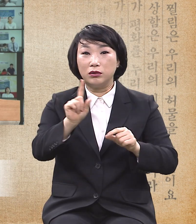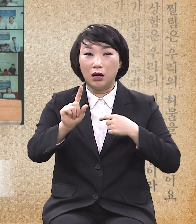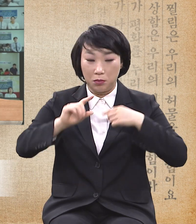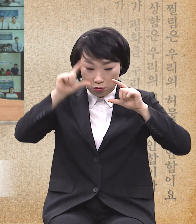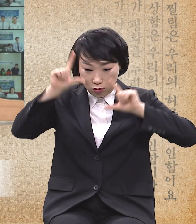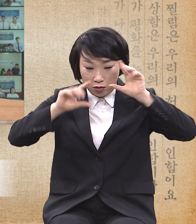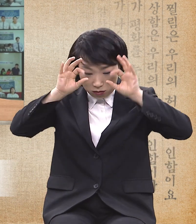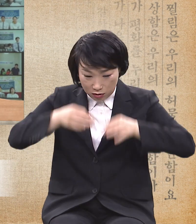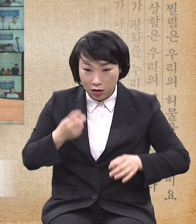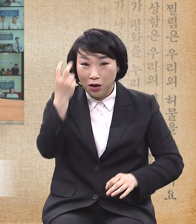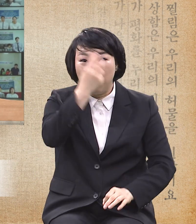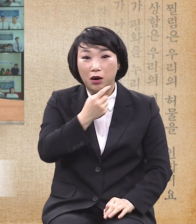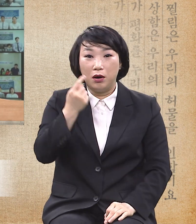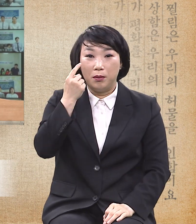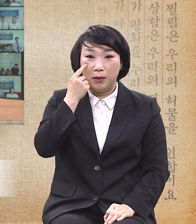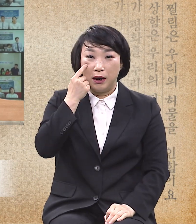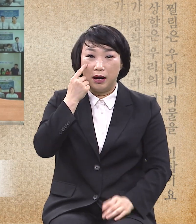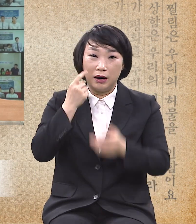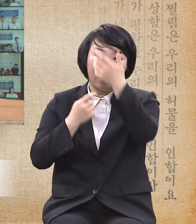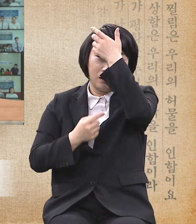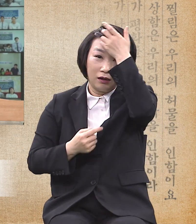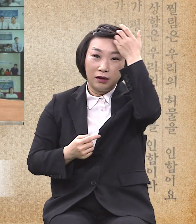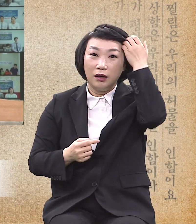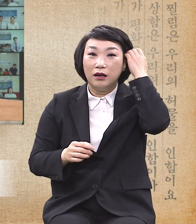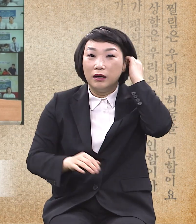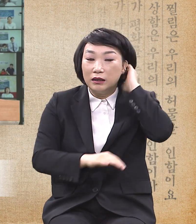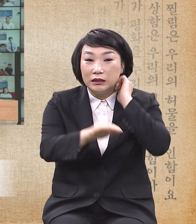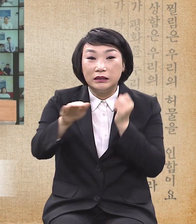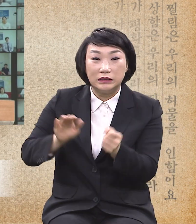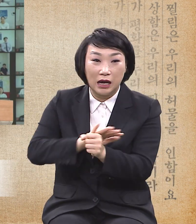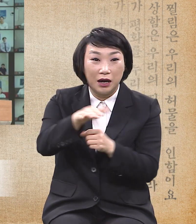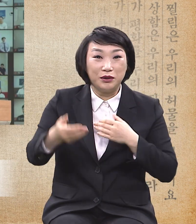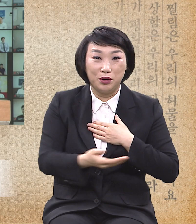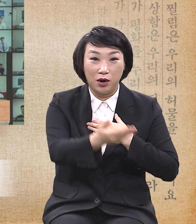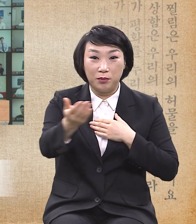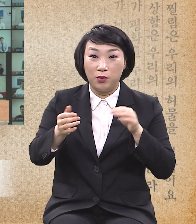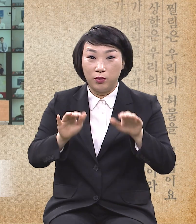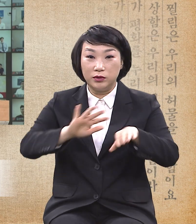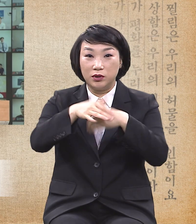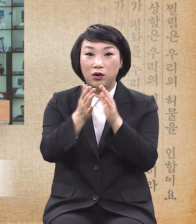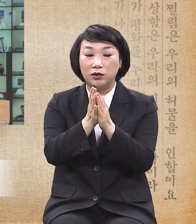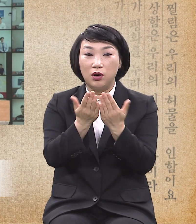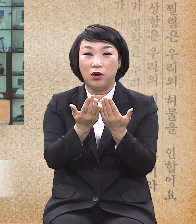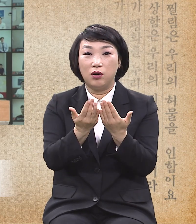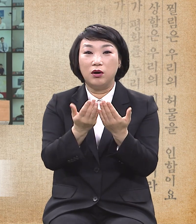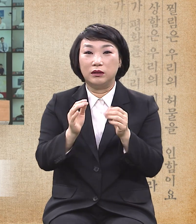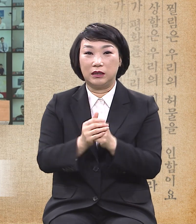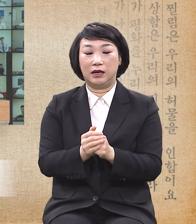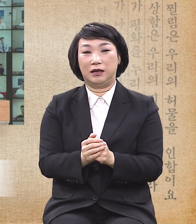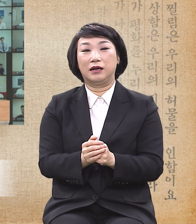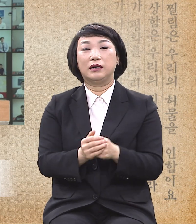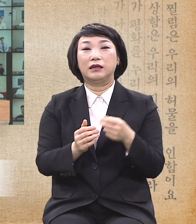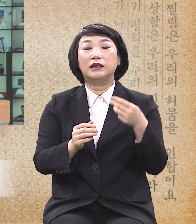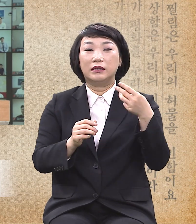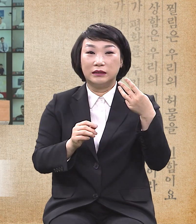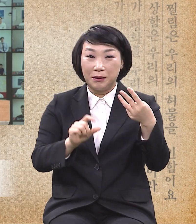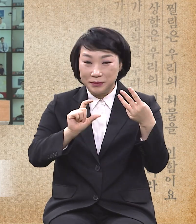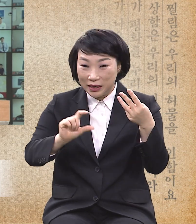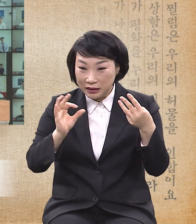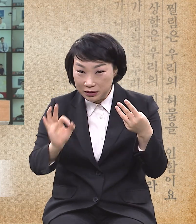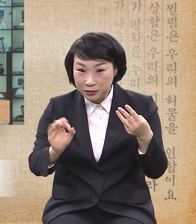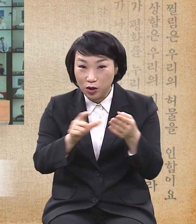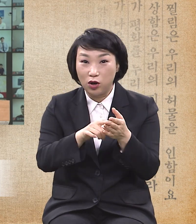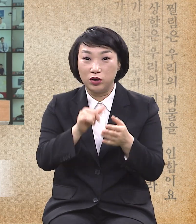있는가? 응? 사랑하는 여러분, 본문 3장 10절 내게